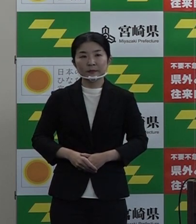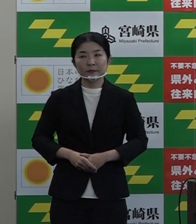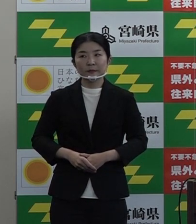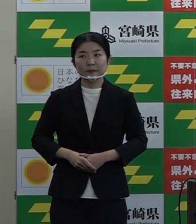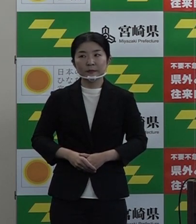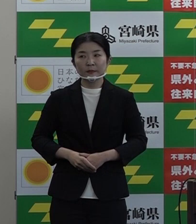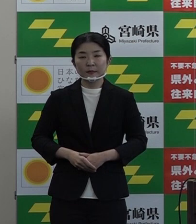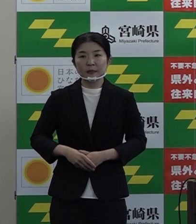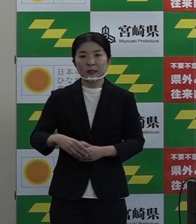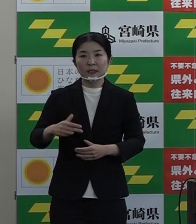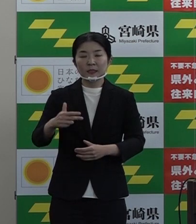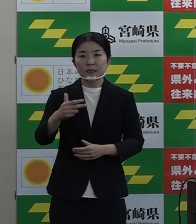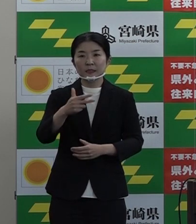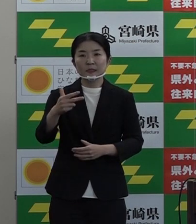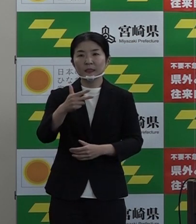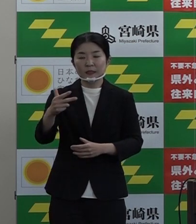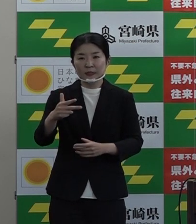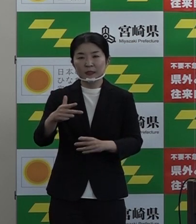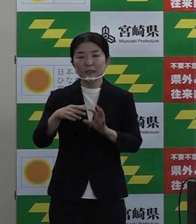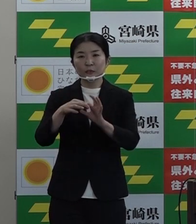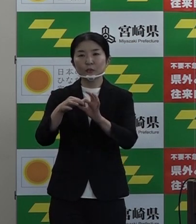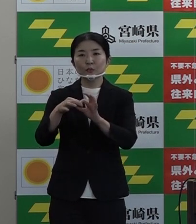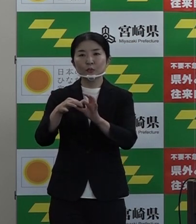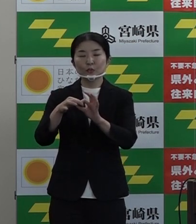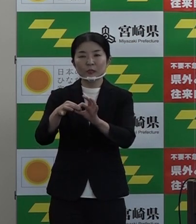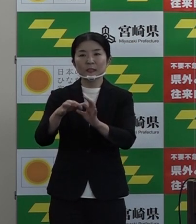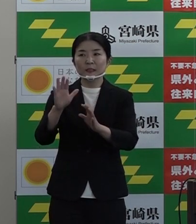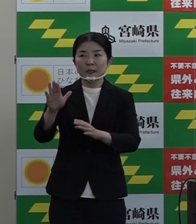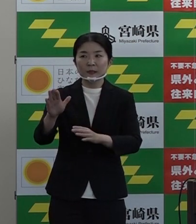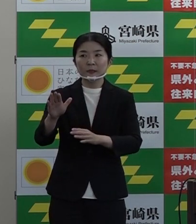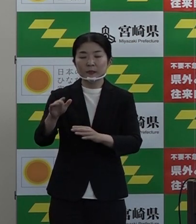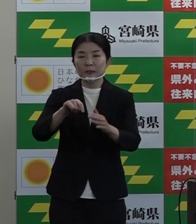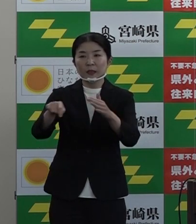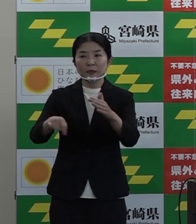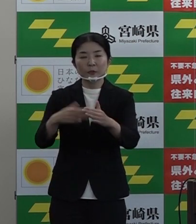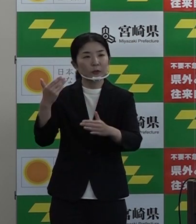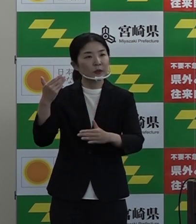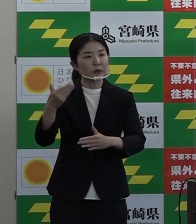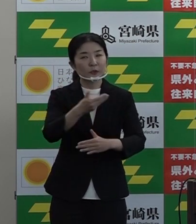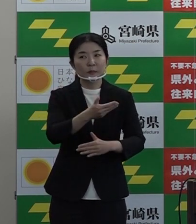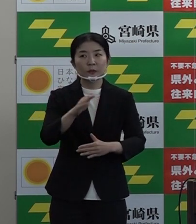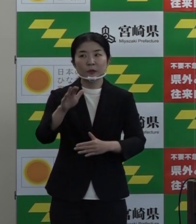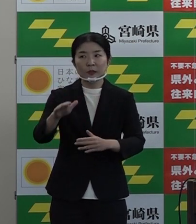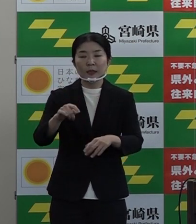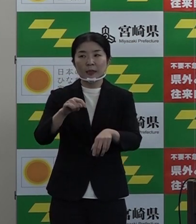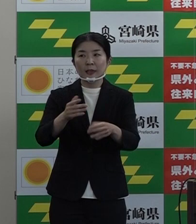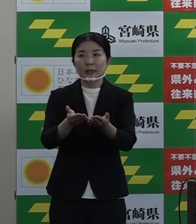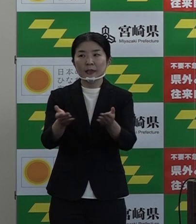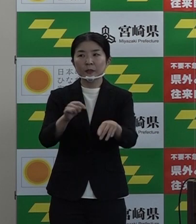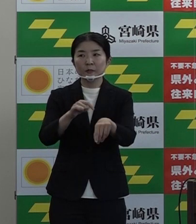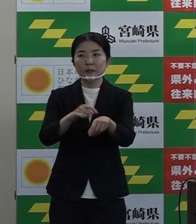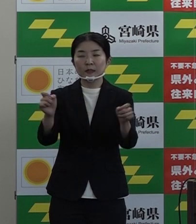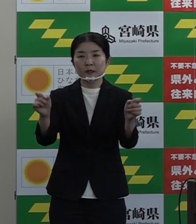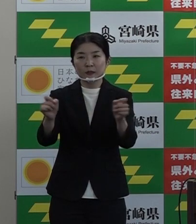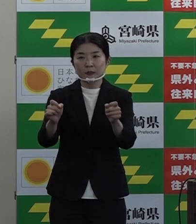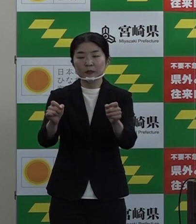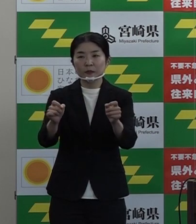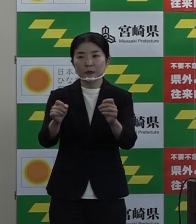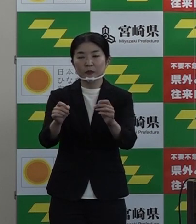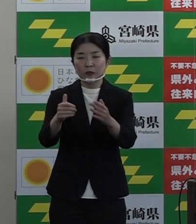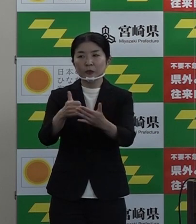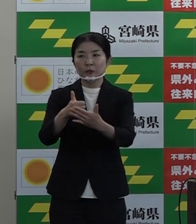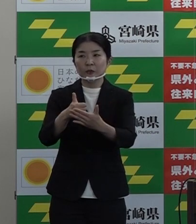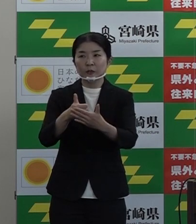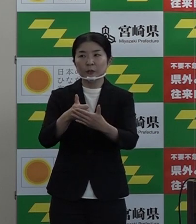ません、時事通信です。内容的な面で少しお伺いしたいんですけど、今回営業時間の短縮要請の